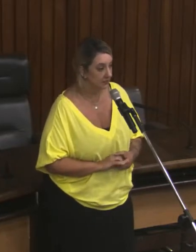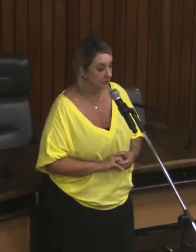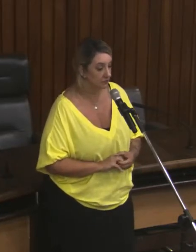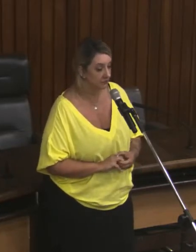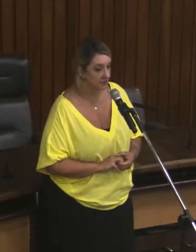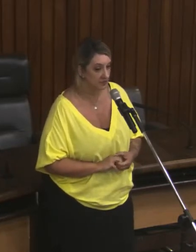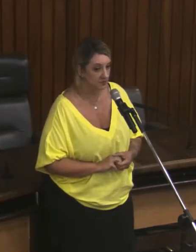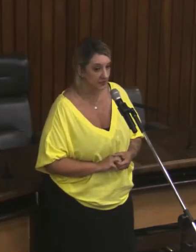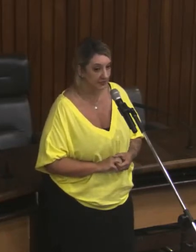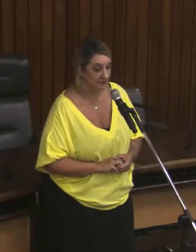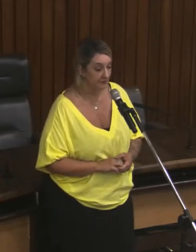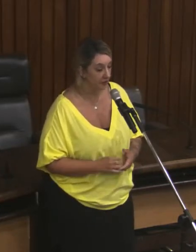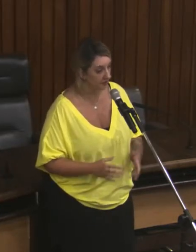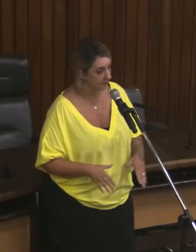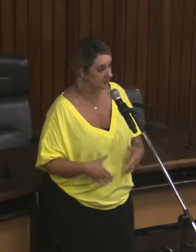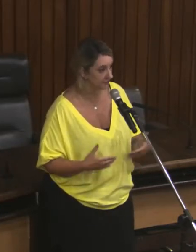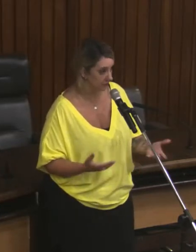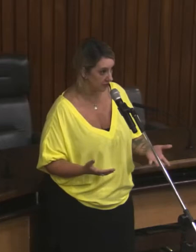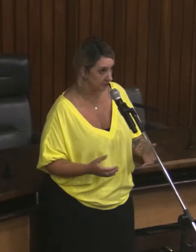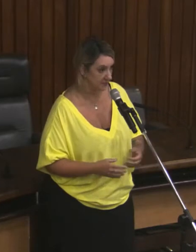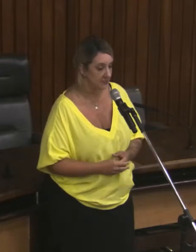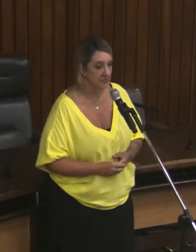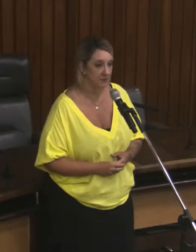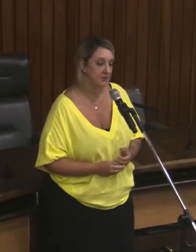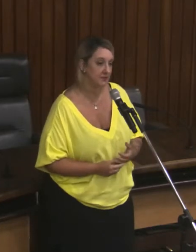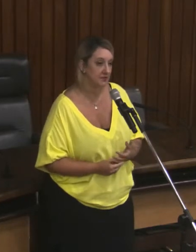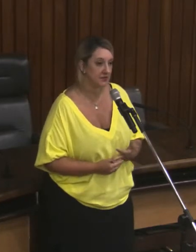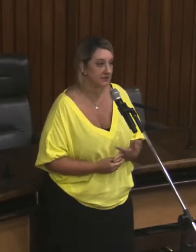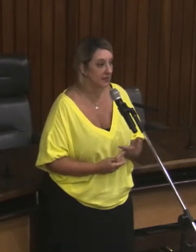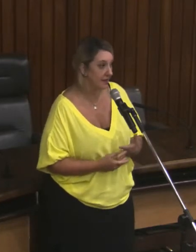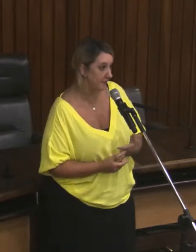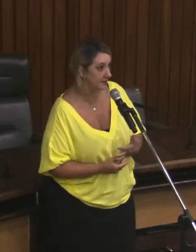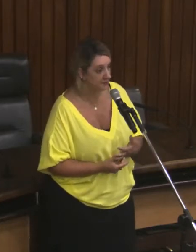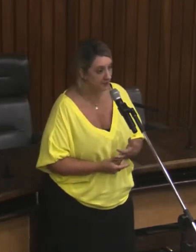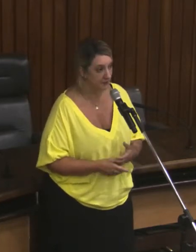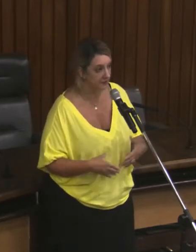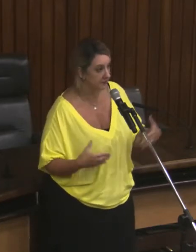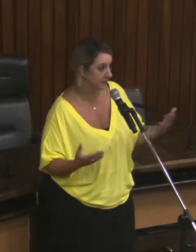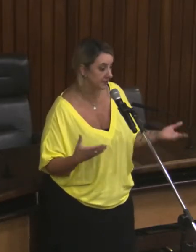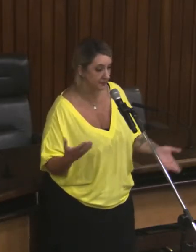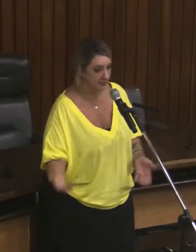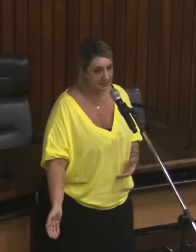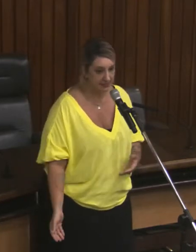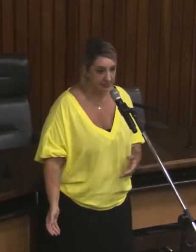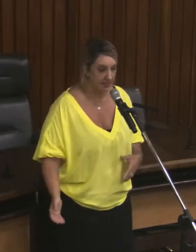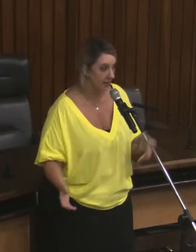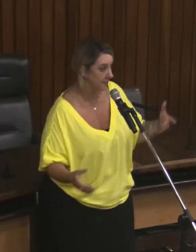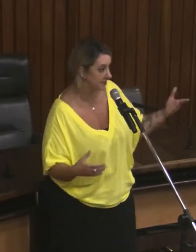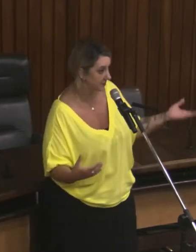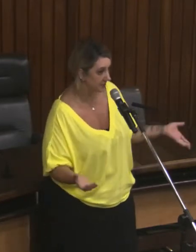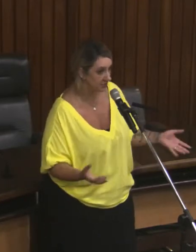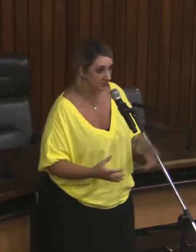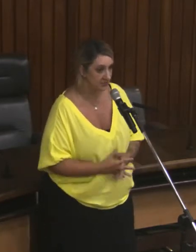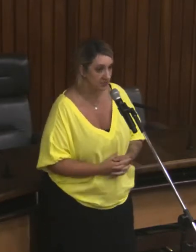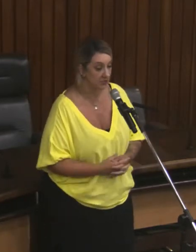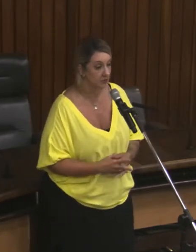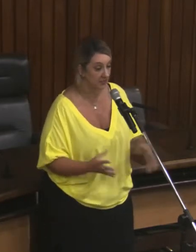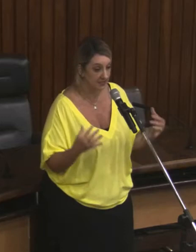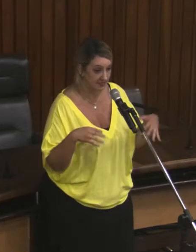Então, vocês vão ver que tem formas e formas. De repente, vocês falam assim, mas a minha professora ensinou assim. Mas eu aprendi desse jeito. Só que nessa